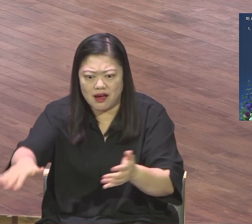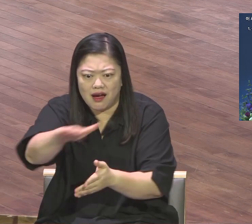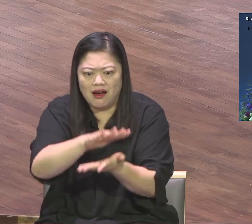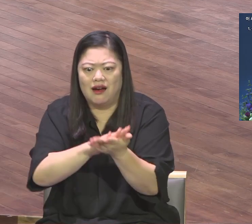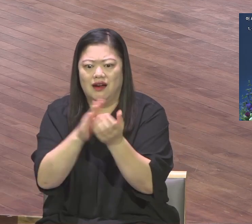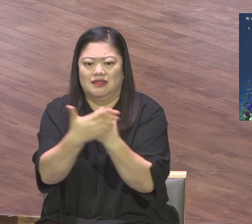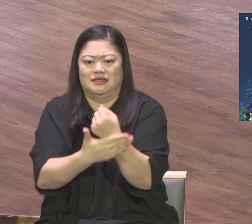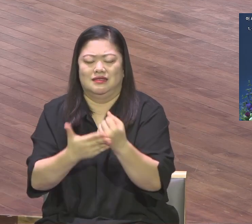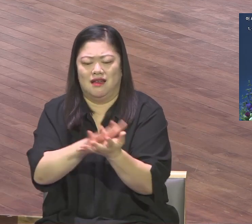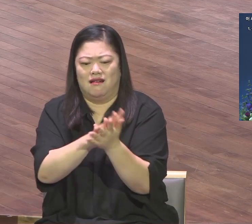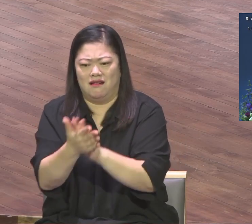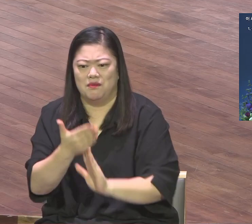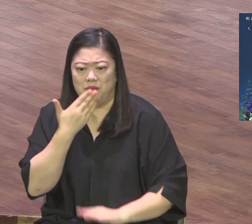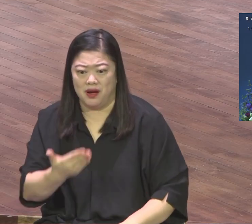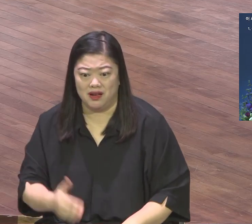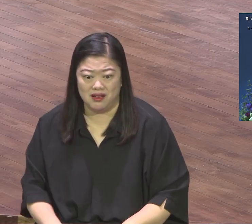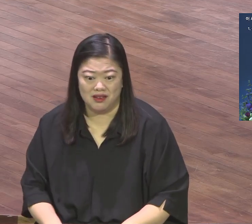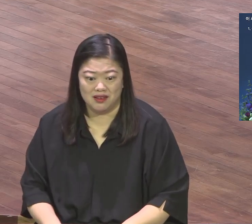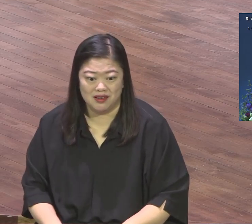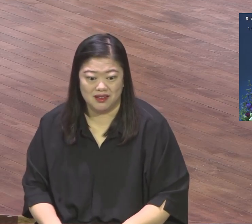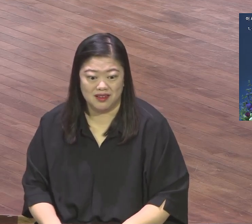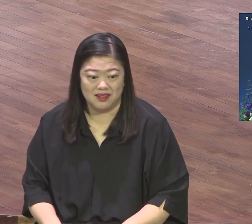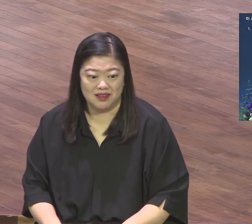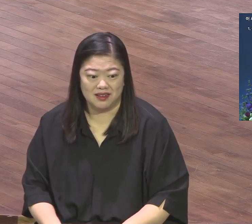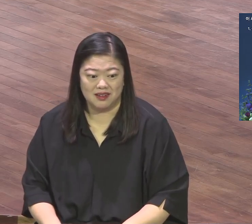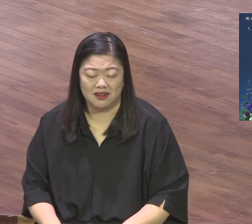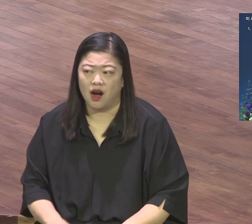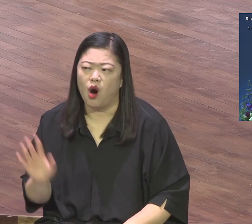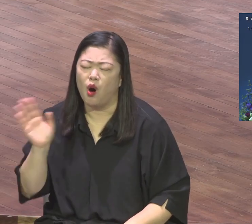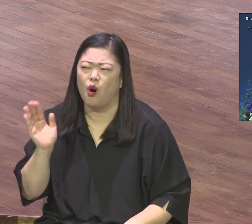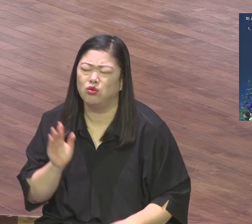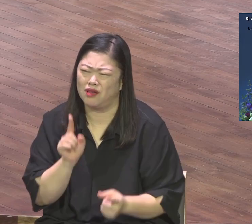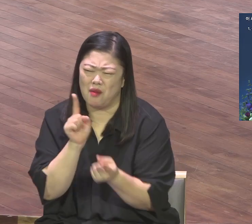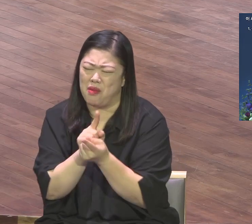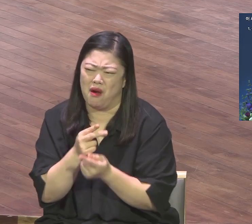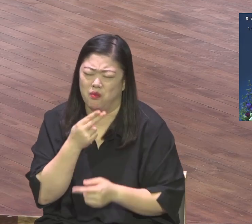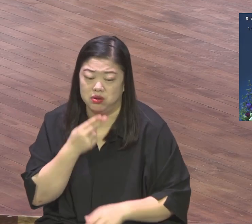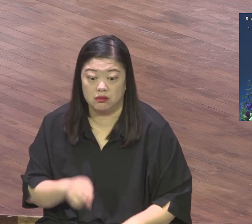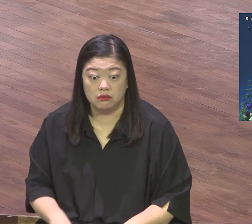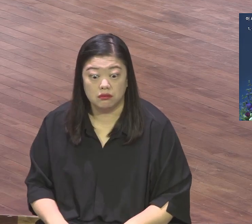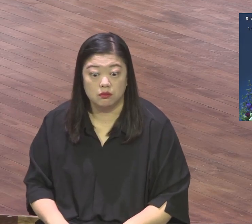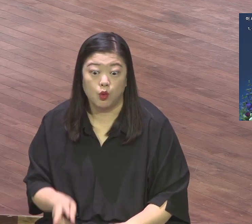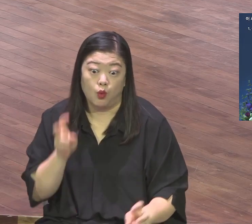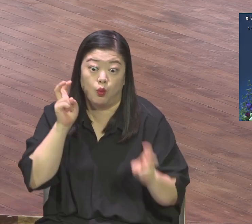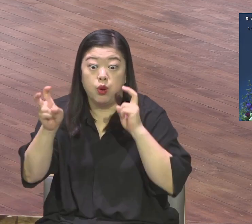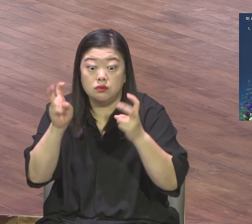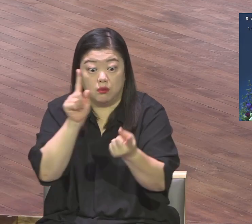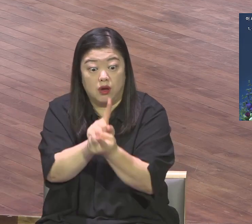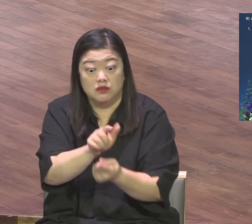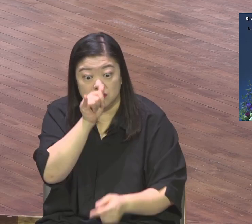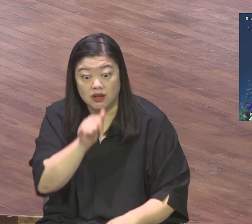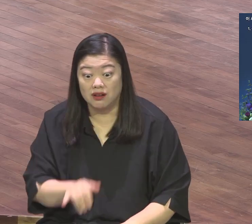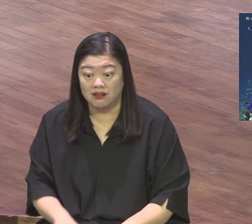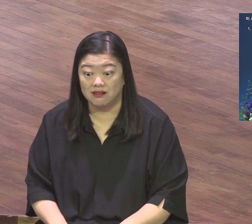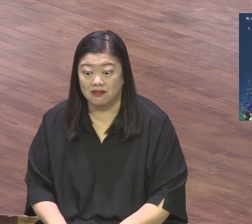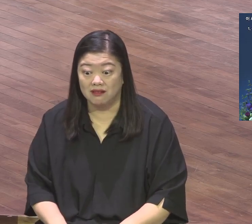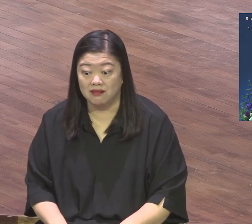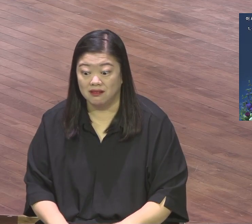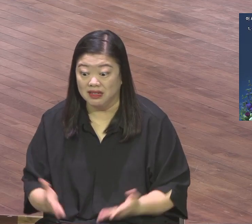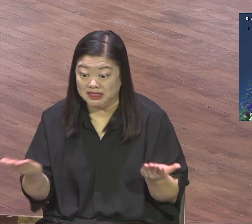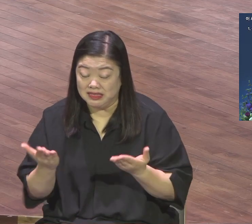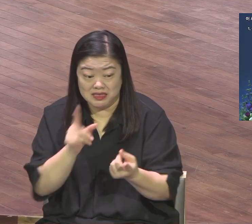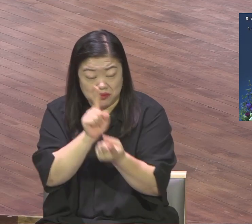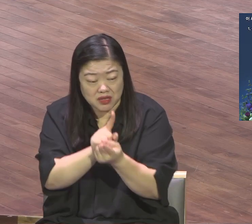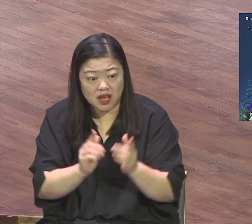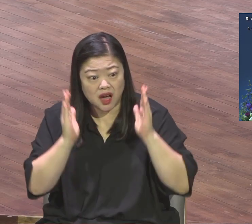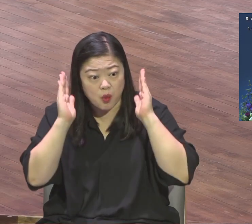다 하나님 준비해 놨단 말이에요. 여러분 주위에 멀리 갈 것도 없어. 여러분 회사에 여러분 직장에